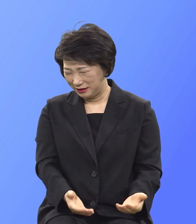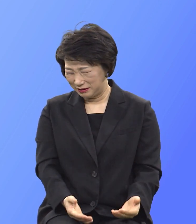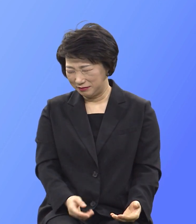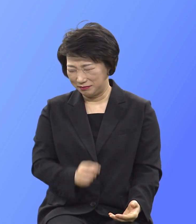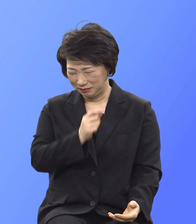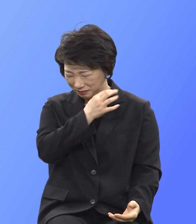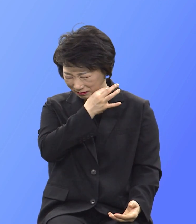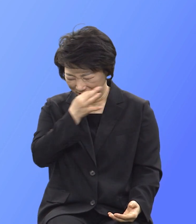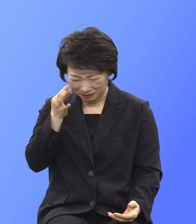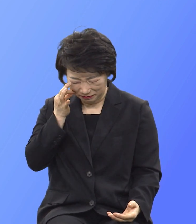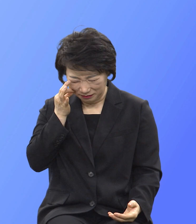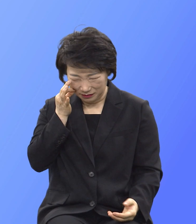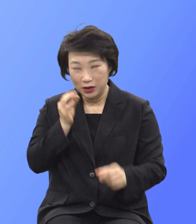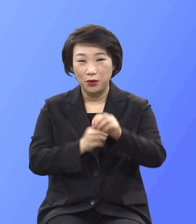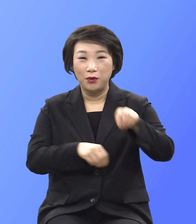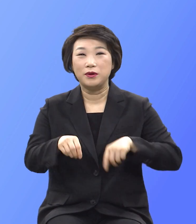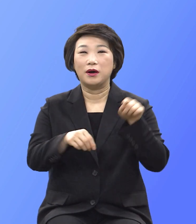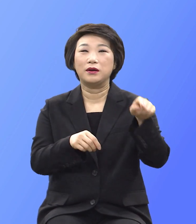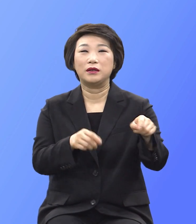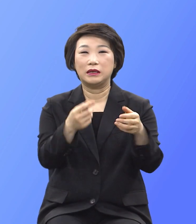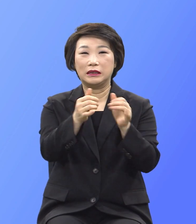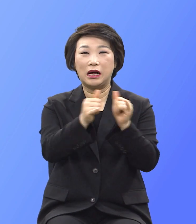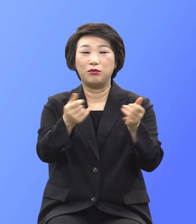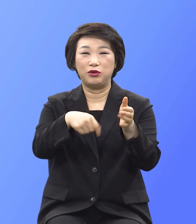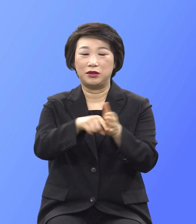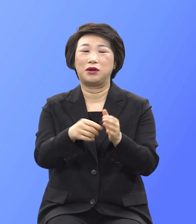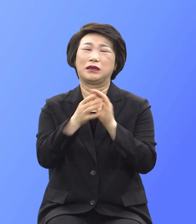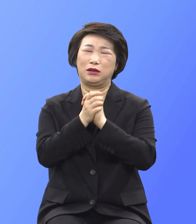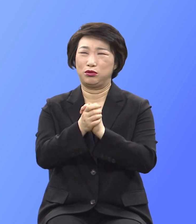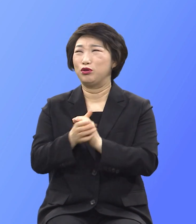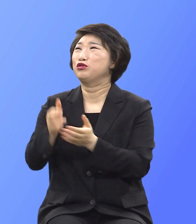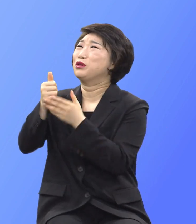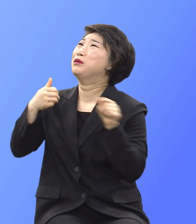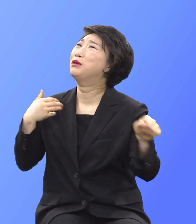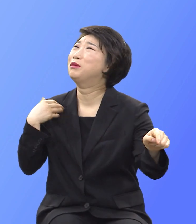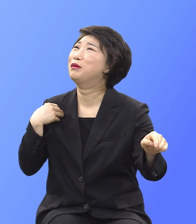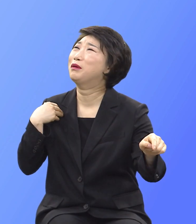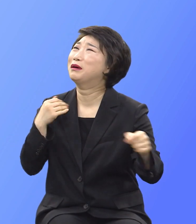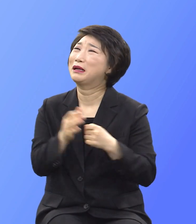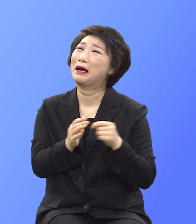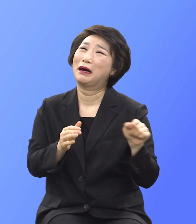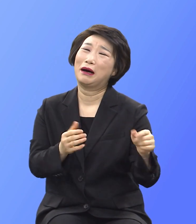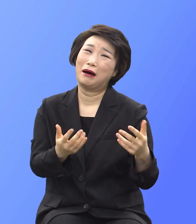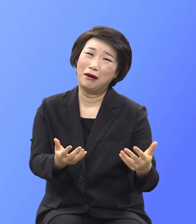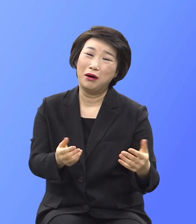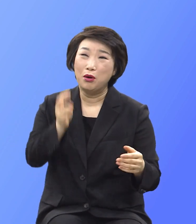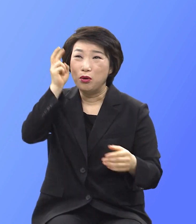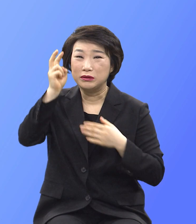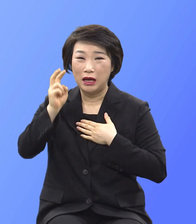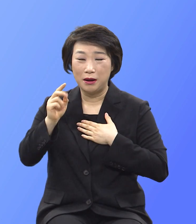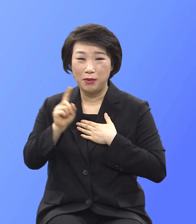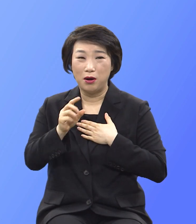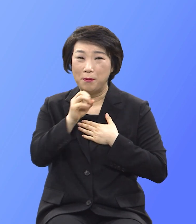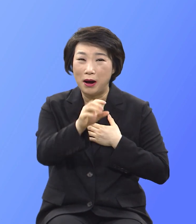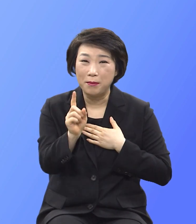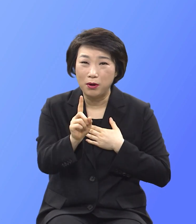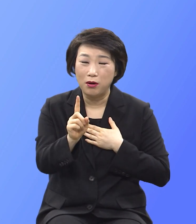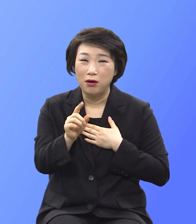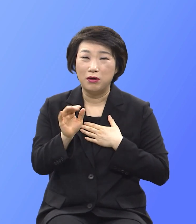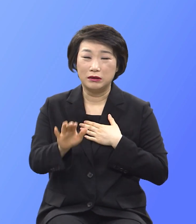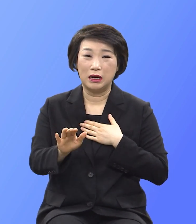야, 그를 위해 기도할 때 주님 몰라서 그래요. 혹시 내가 무슨 말을